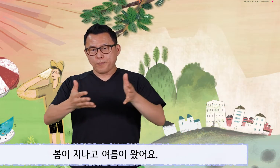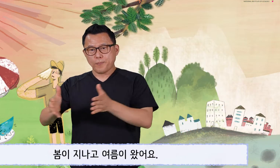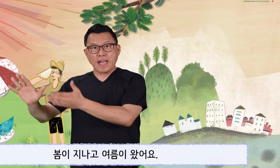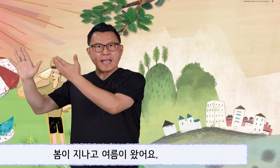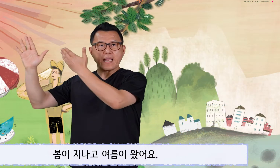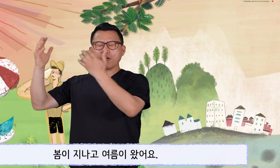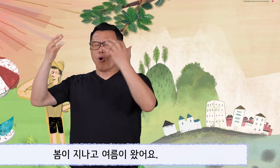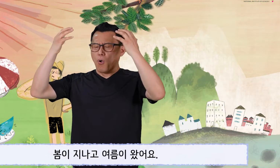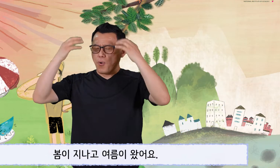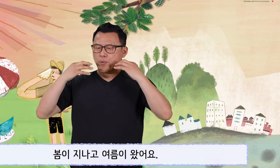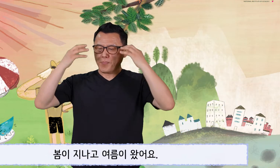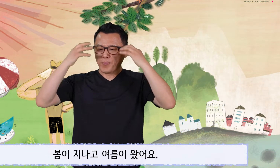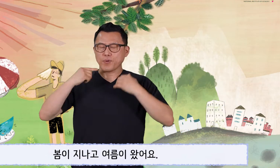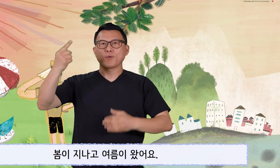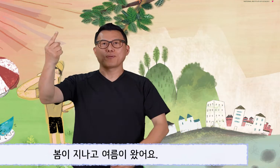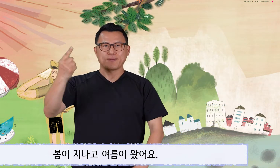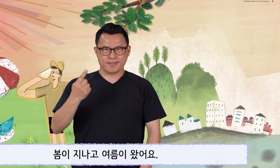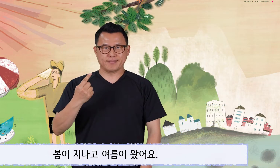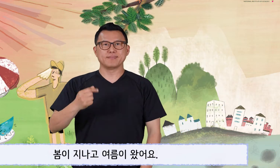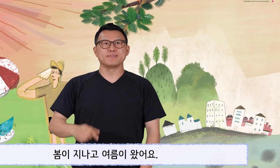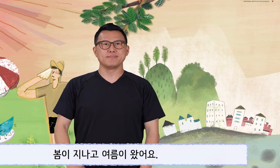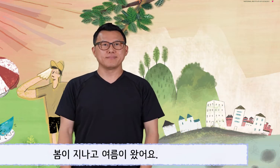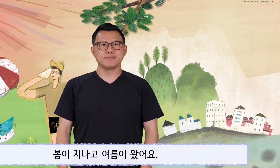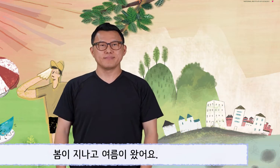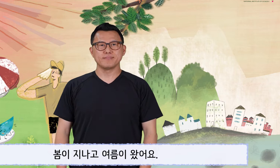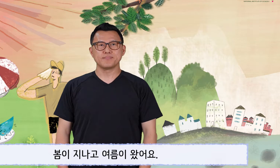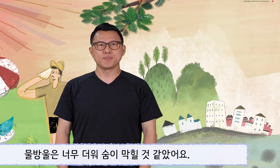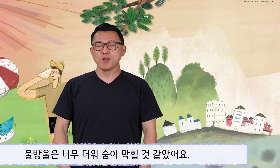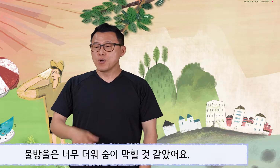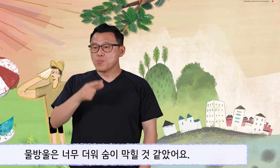봄이 지나고 여름이 왔어요.